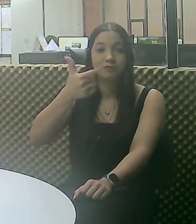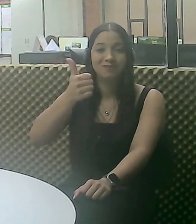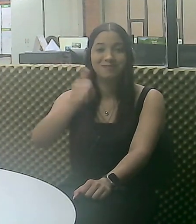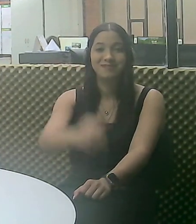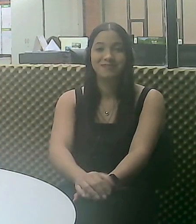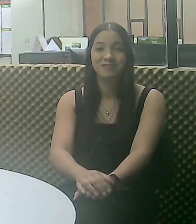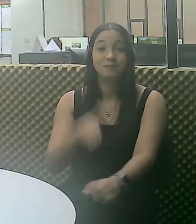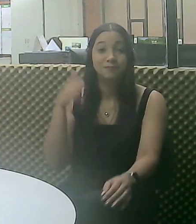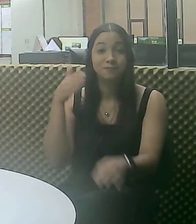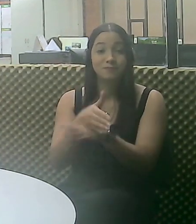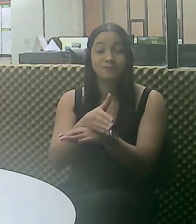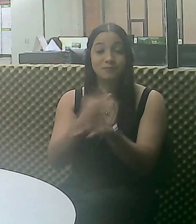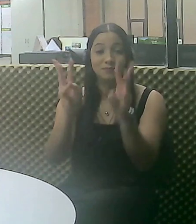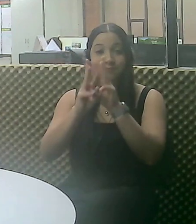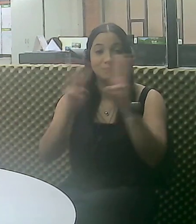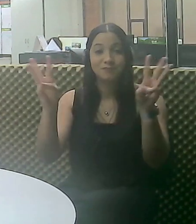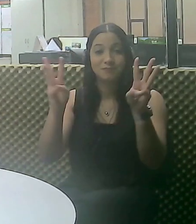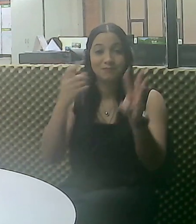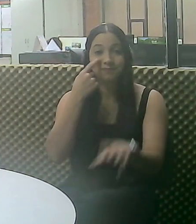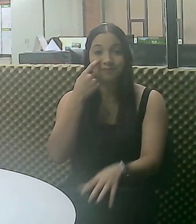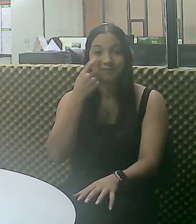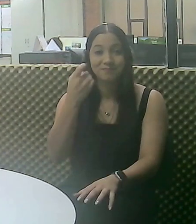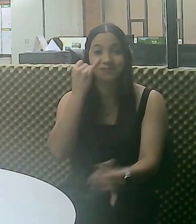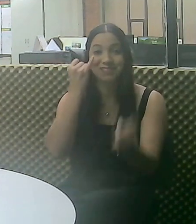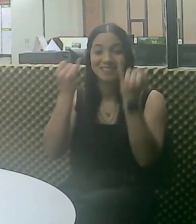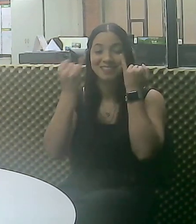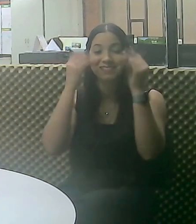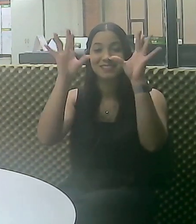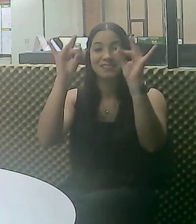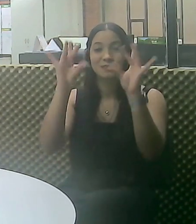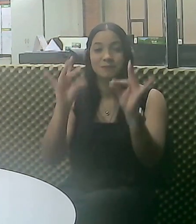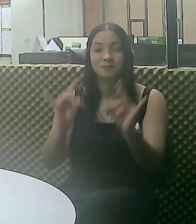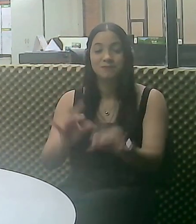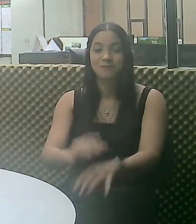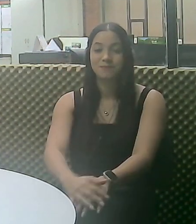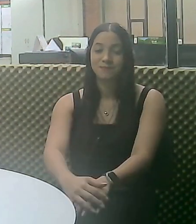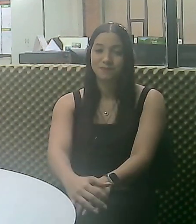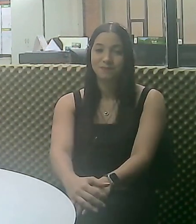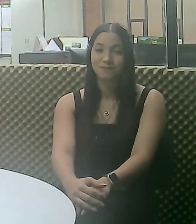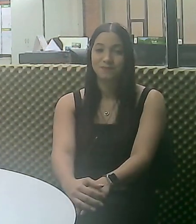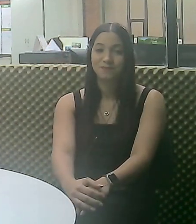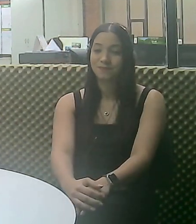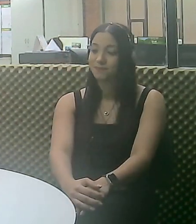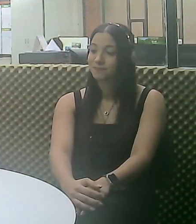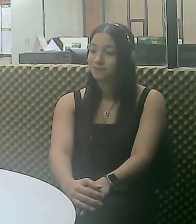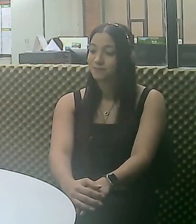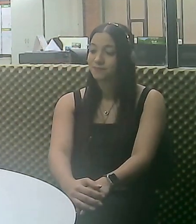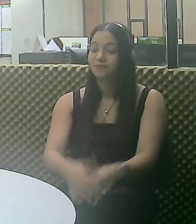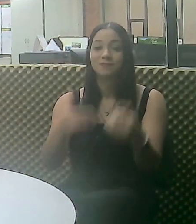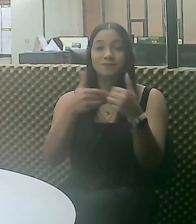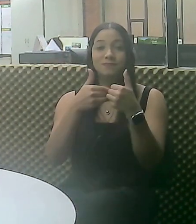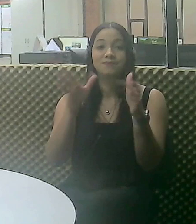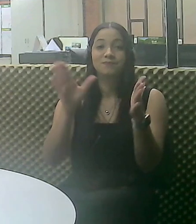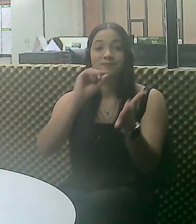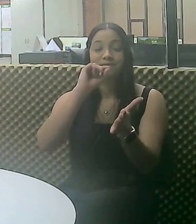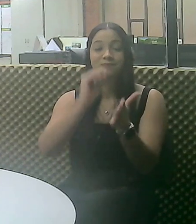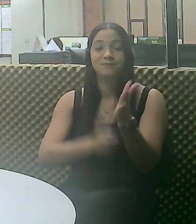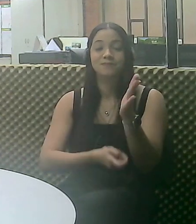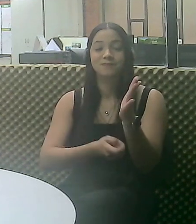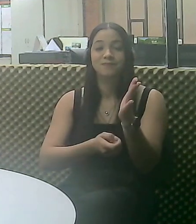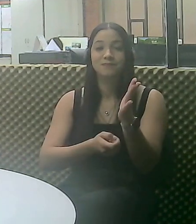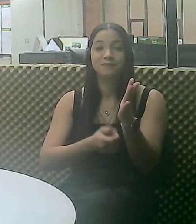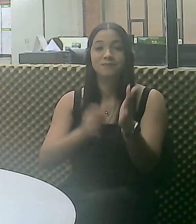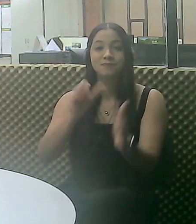34-3218-0321. Acesse nosso portal e confira mais detalhes. Também estão abertas as inscrições para